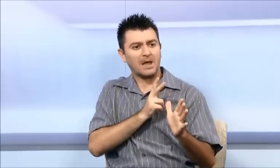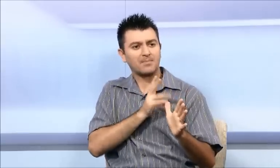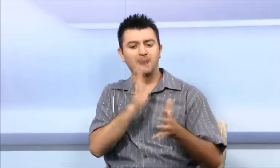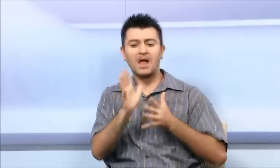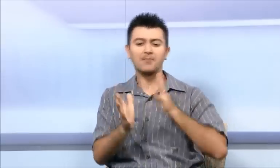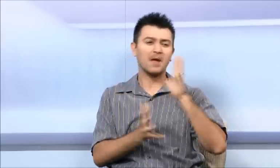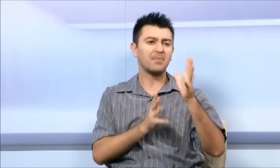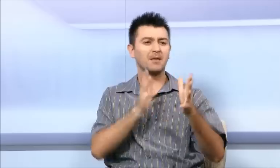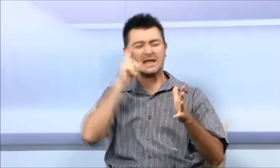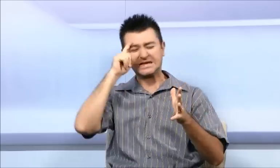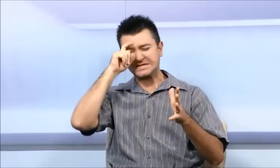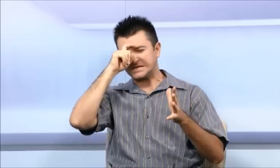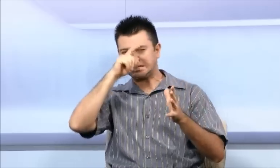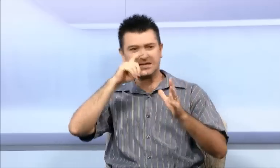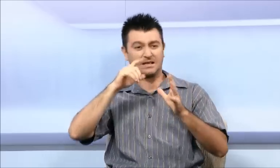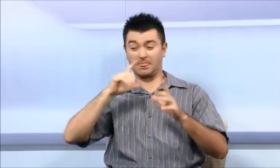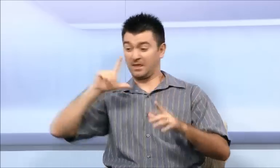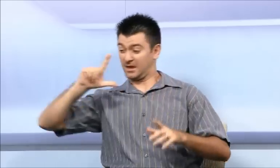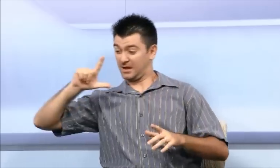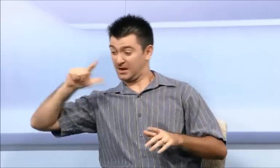foi lá assistir essa palestra.